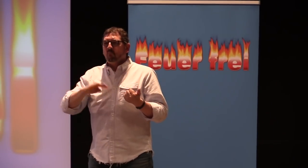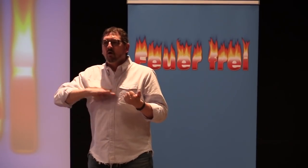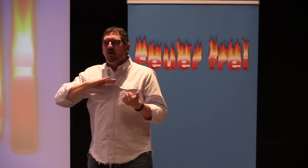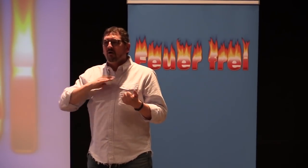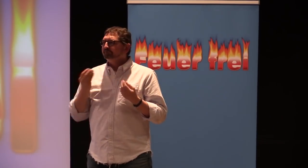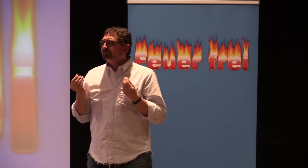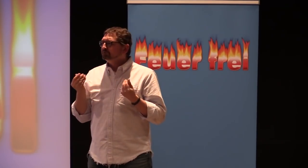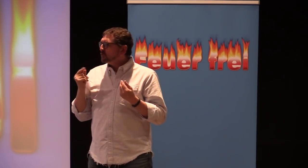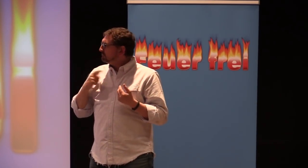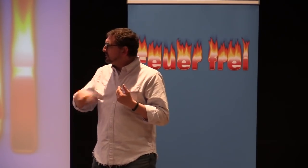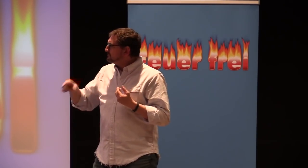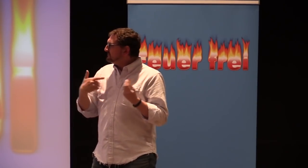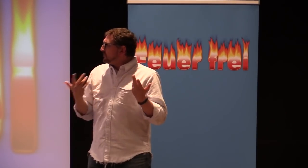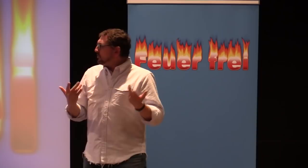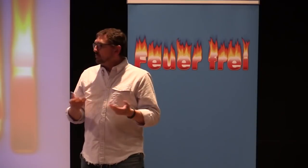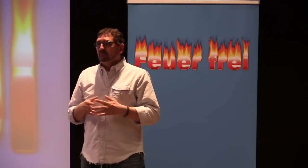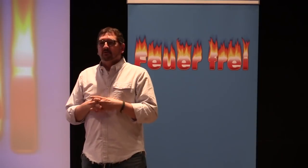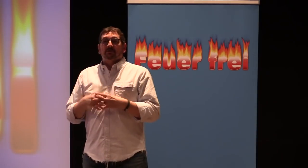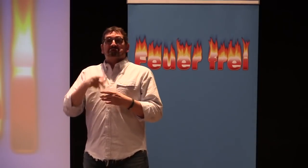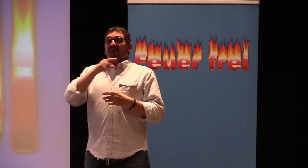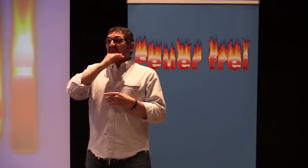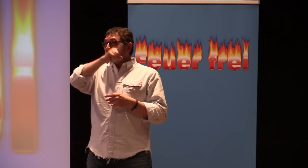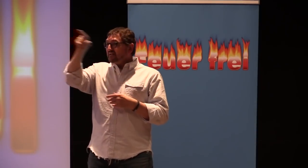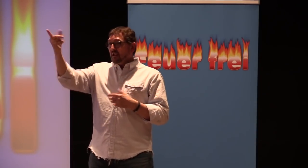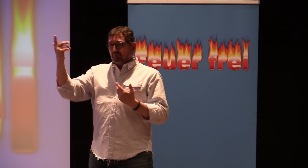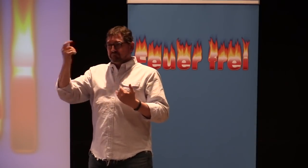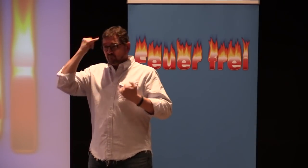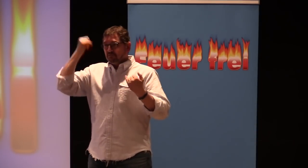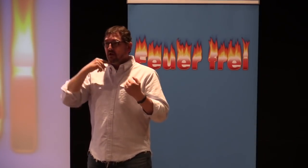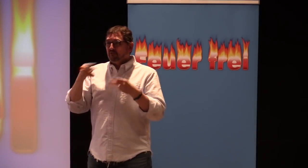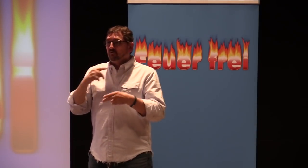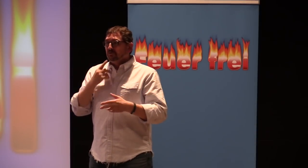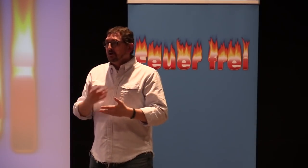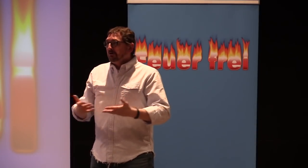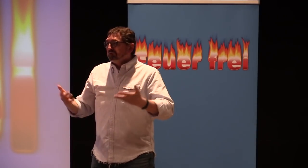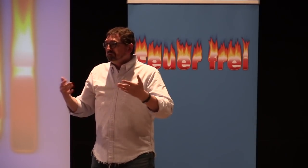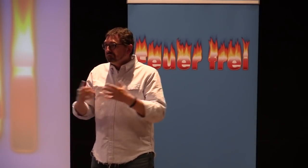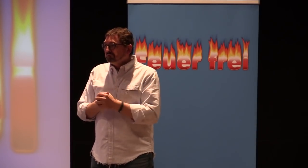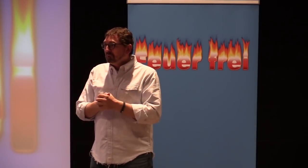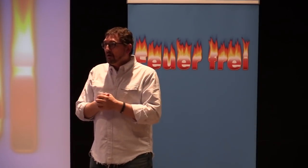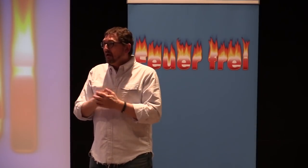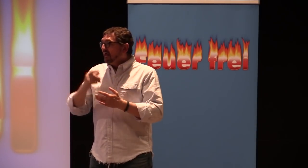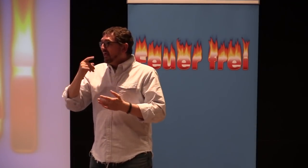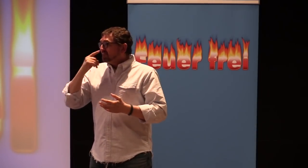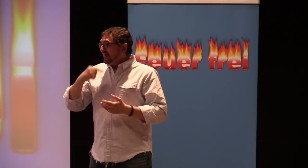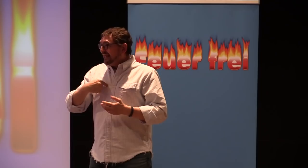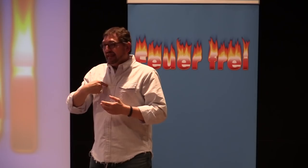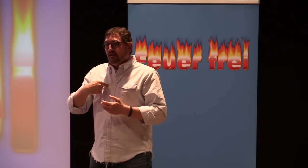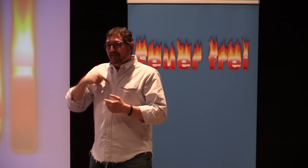Natürlich haben wir bisher die moralische Frage noch nicht beantwortet und sind die auch noch nicht angegangen.